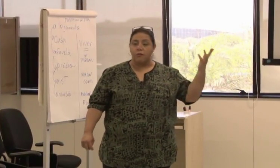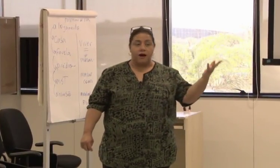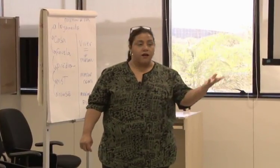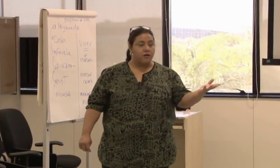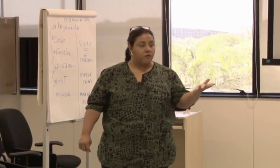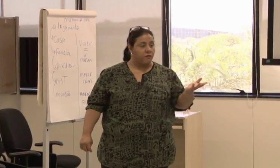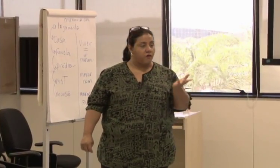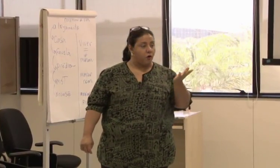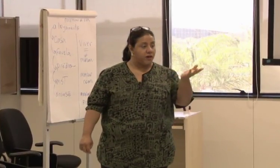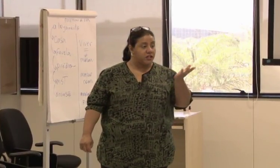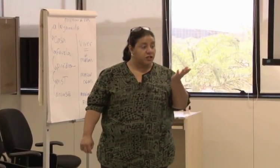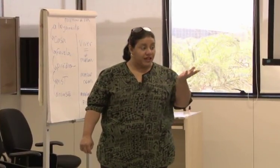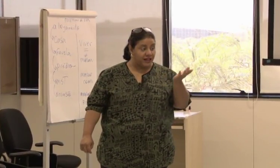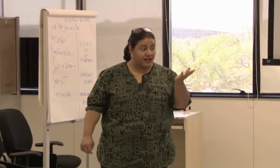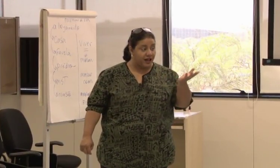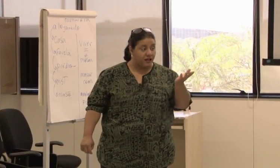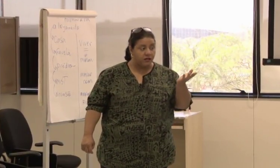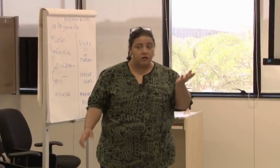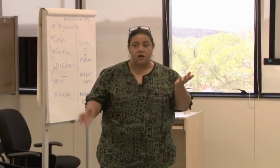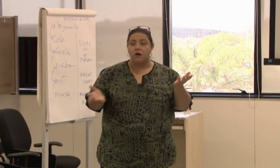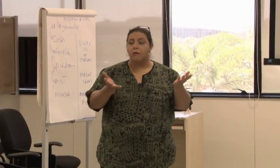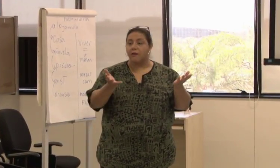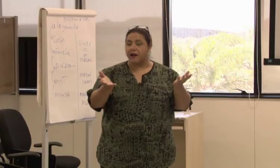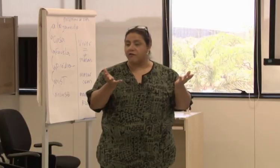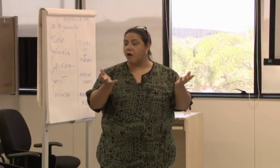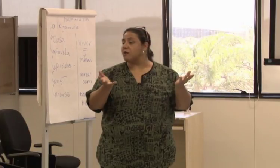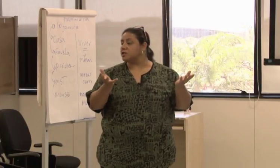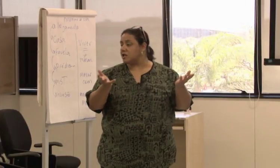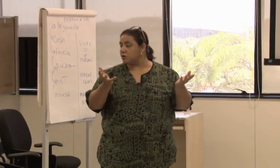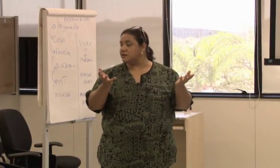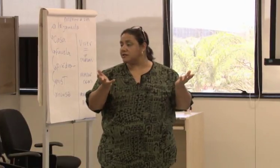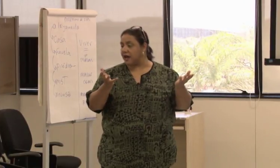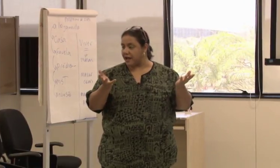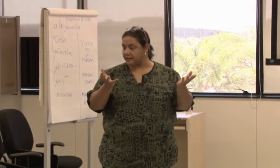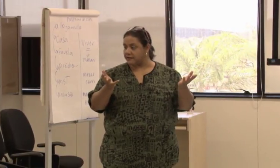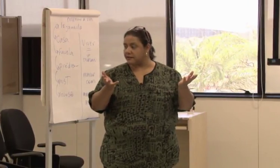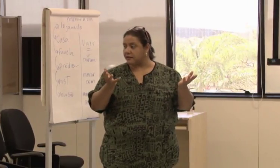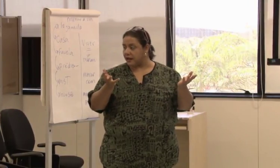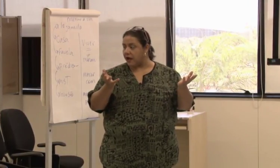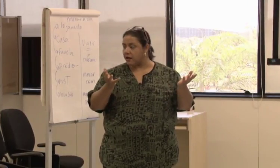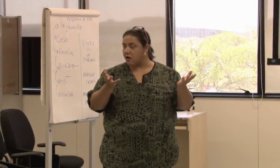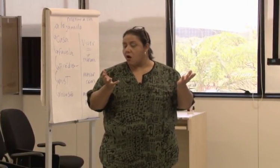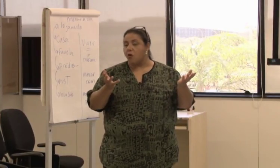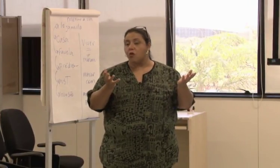uma forma escrita para a forma de língua de sinais, tá? O que eu